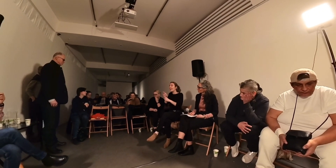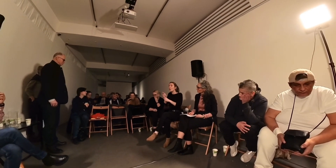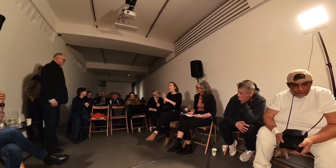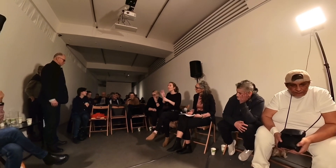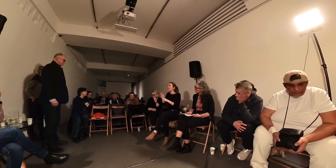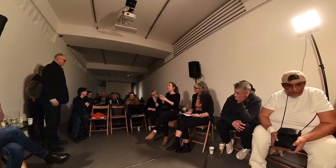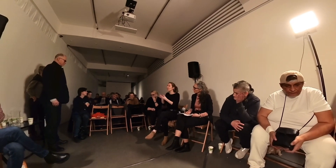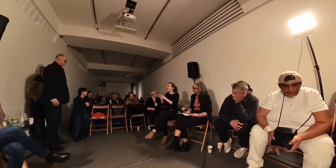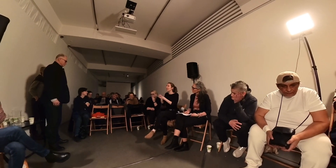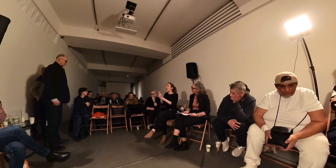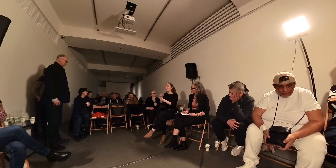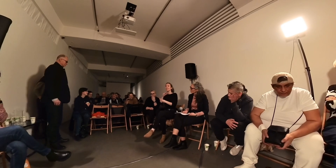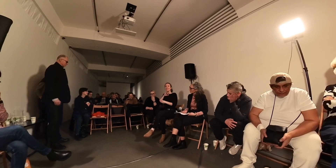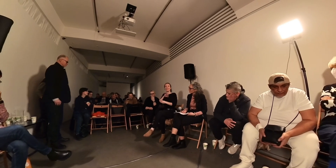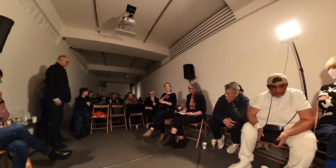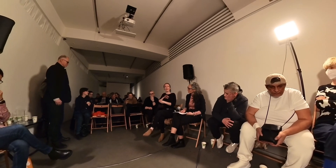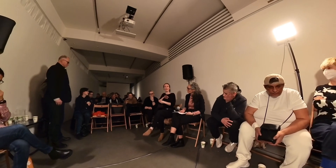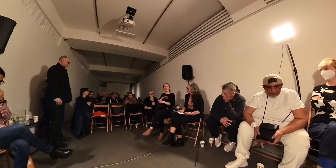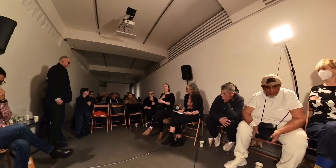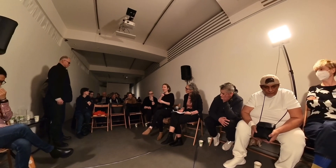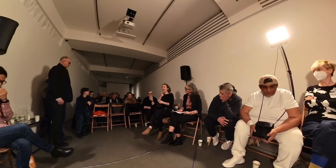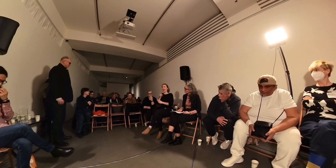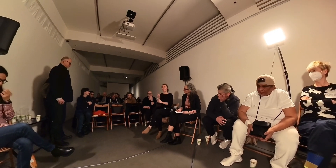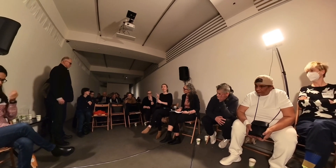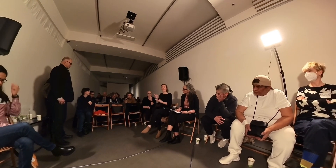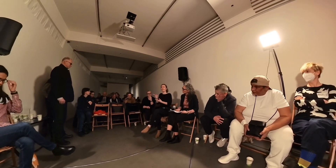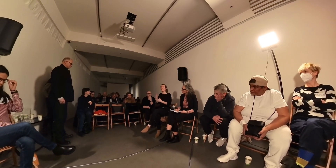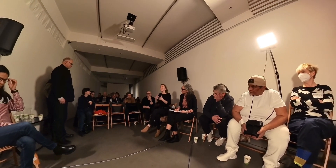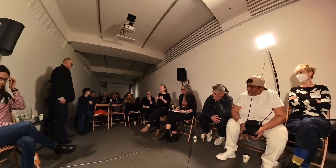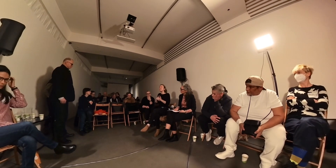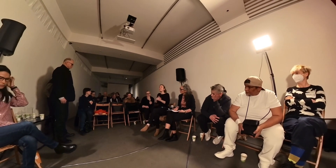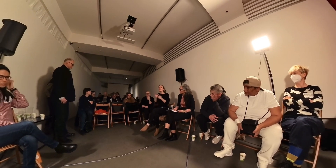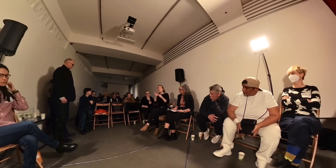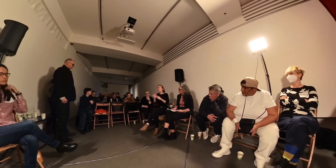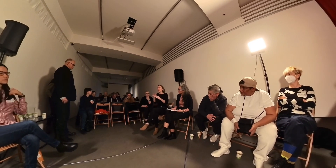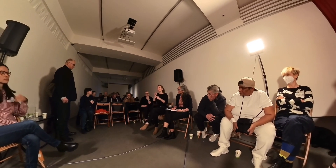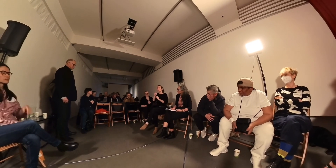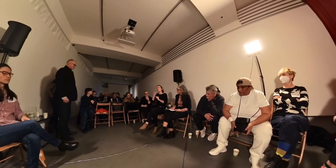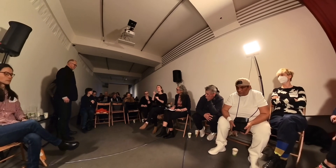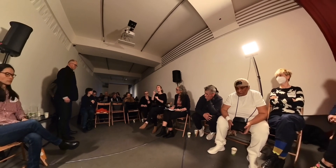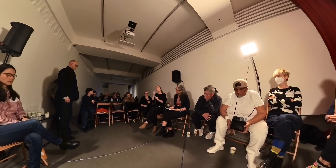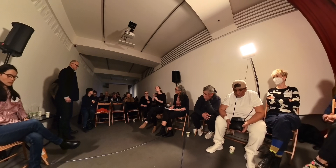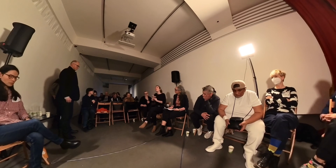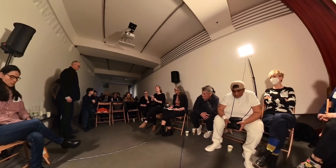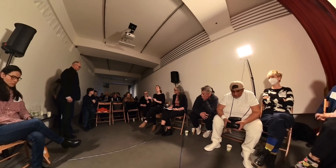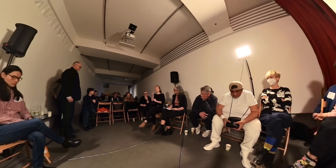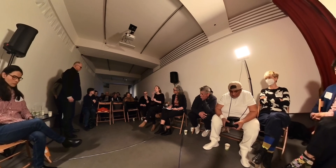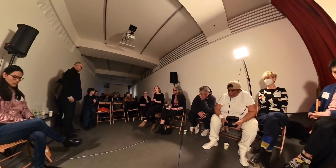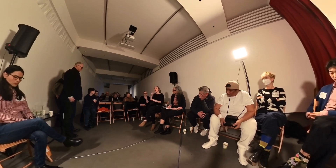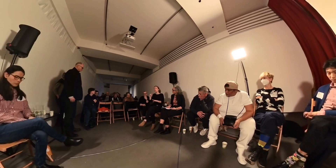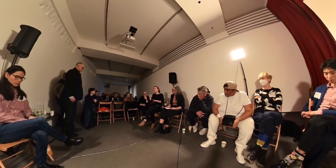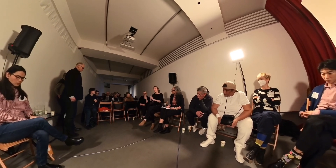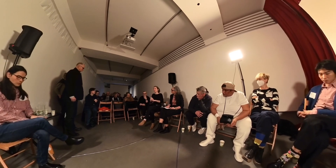bych pro něj byla strašně vděčná. A přijde mi to jako něco, co by bylo skvělý prostě dělat pro všechny. Jo. A přemýšlím, jak